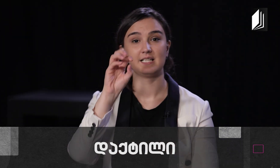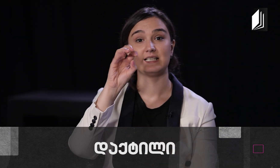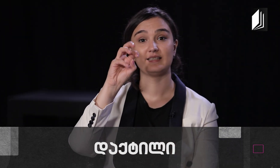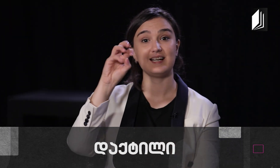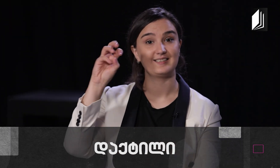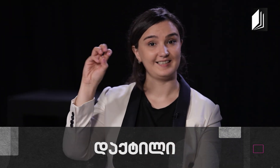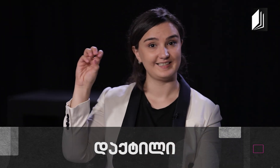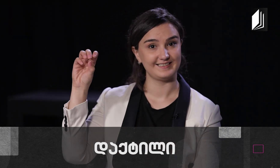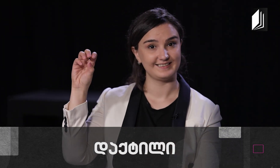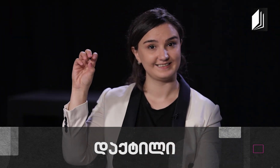დაქტილი.